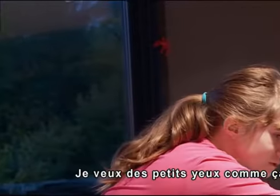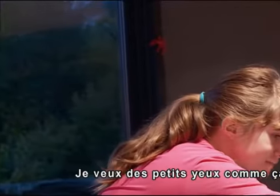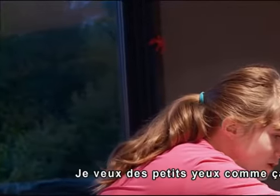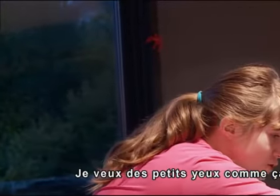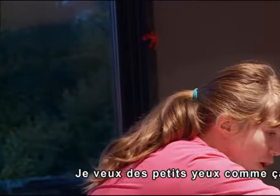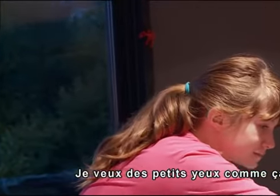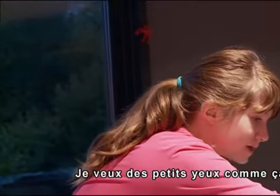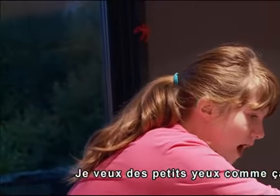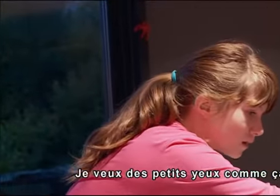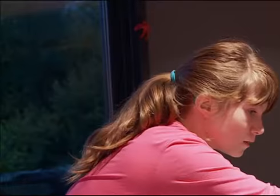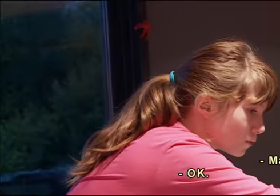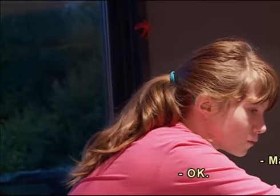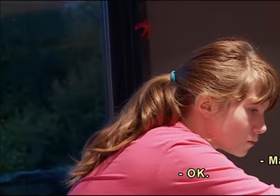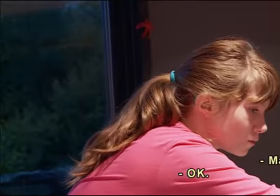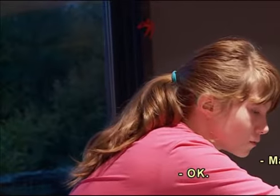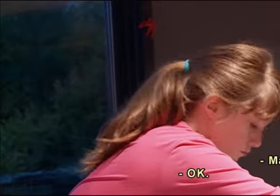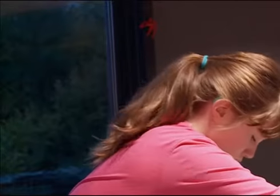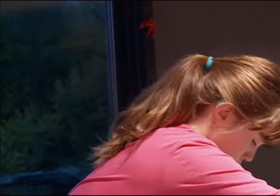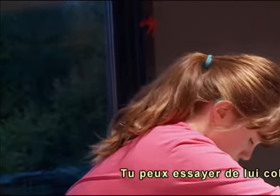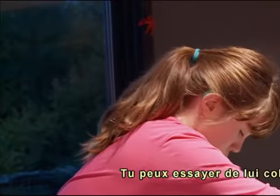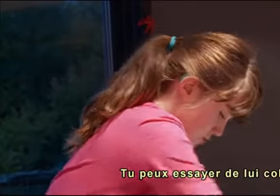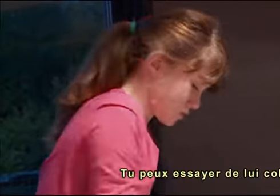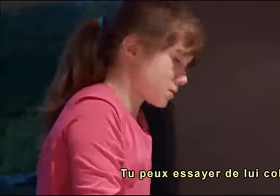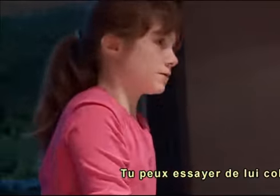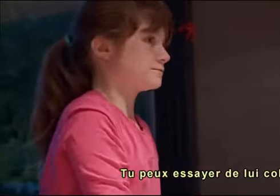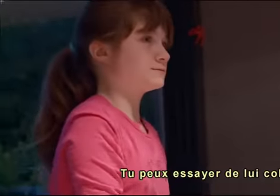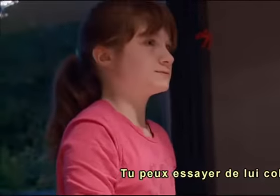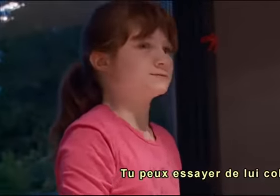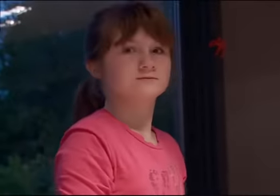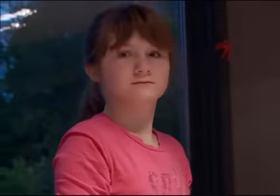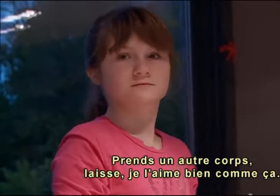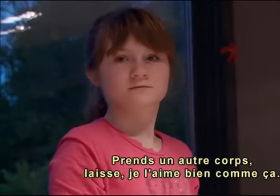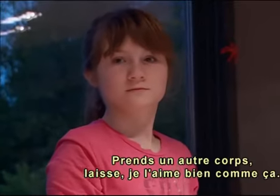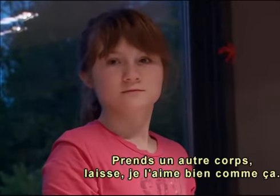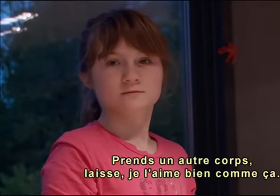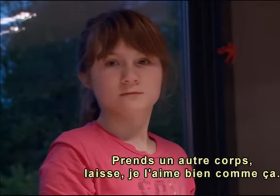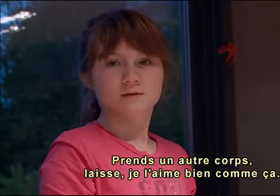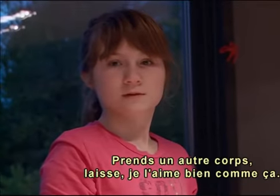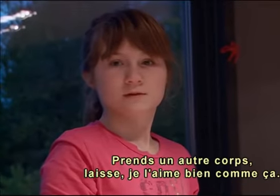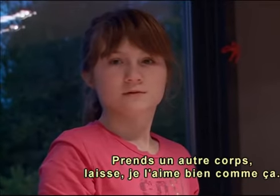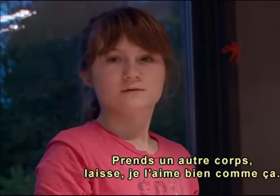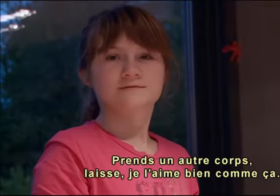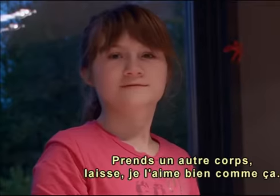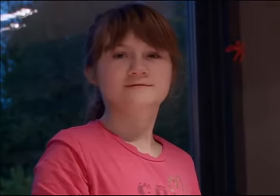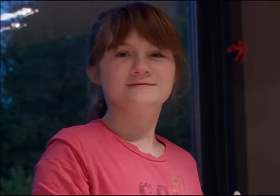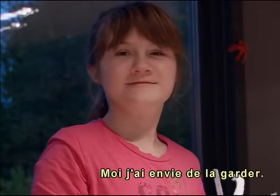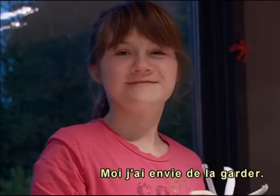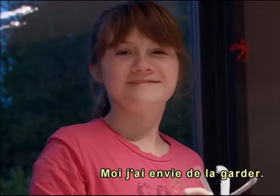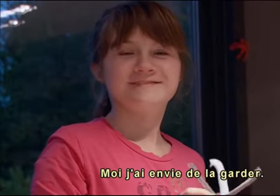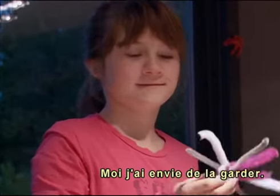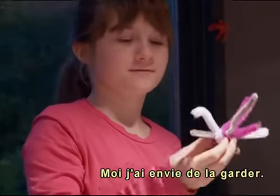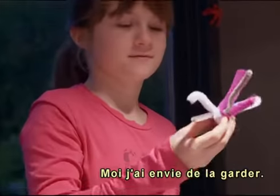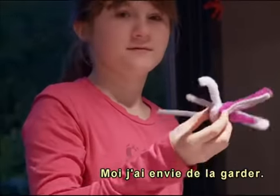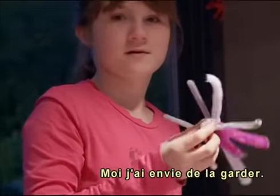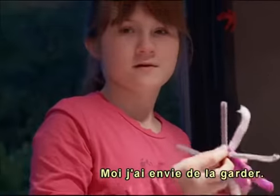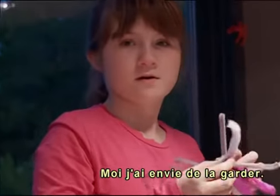je veux des petits yeux comme ça. Maman? Ok. Tu peux essayer de lui coller ça? Mais non, prends un autre corps alors. Laisse, parce que moi je l'aime bien comme ça. Donc si